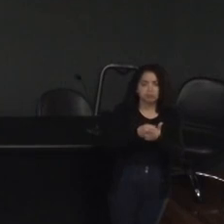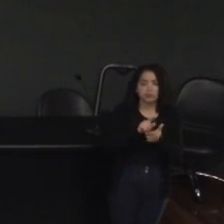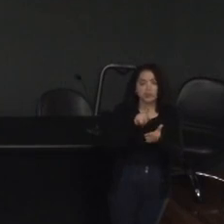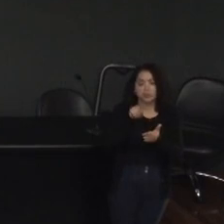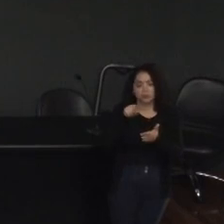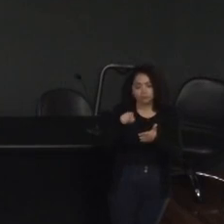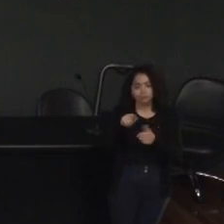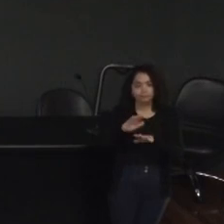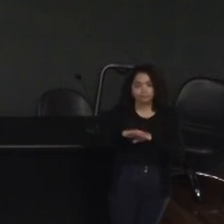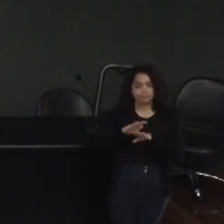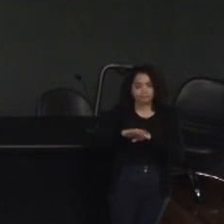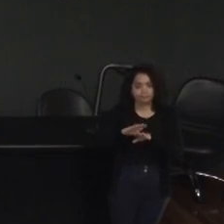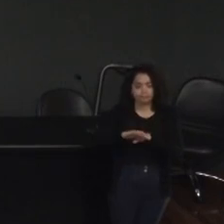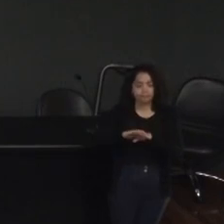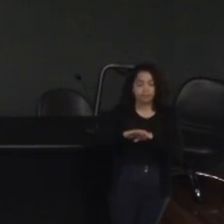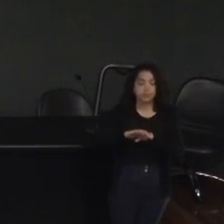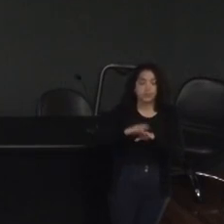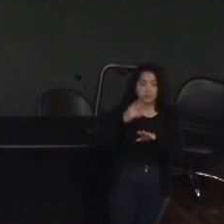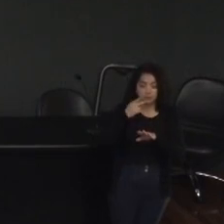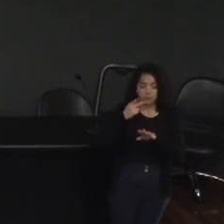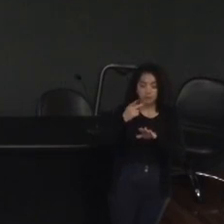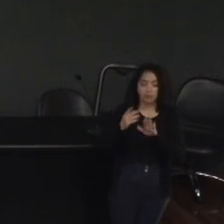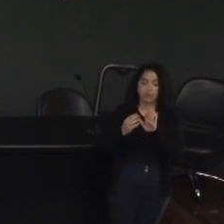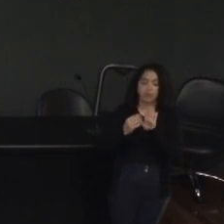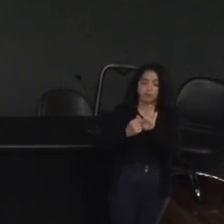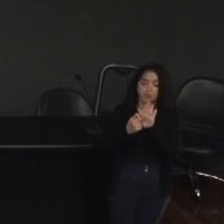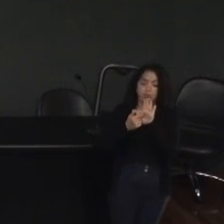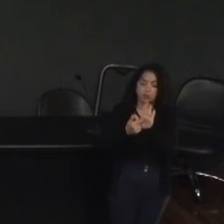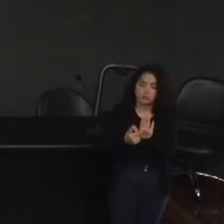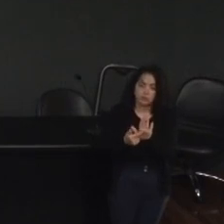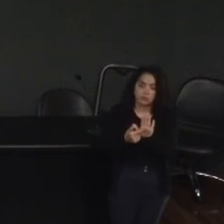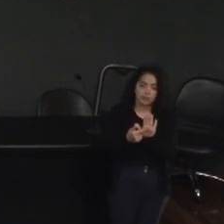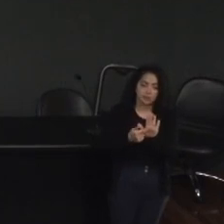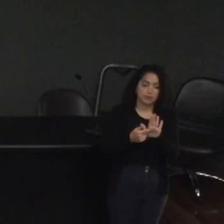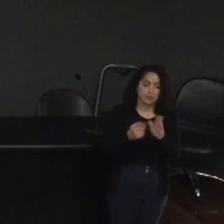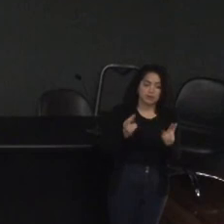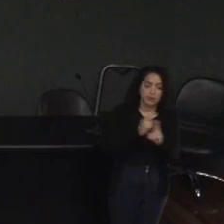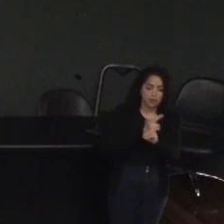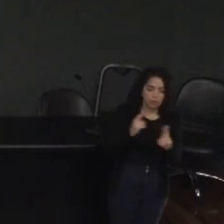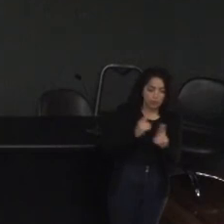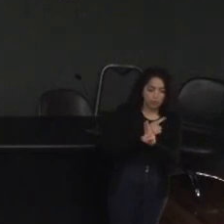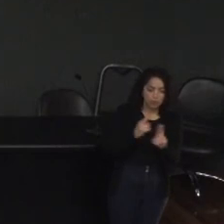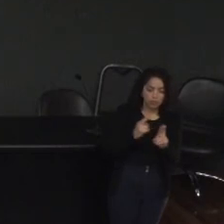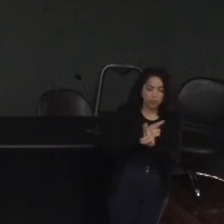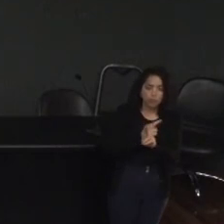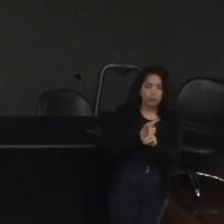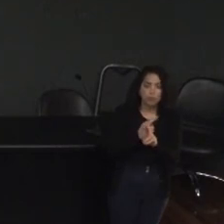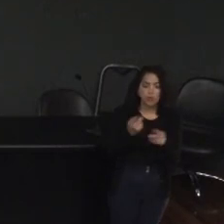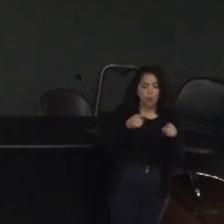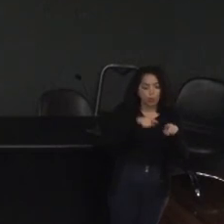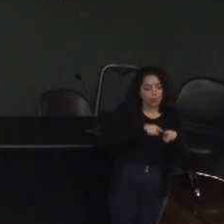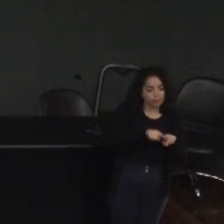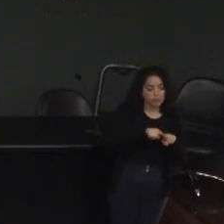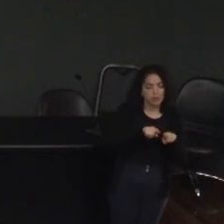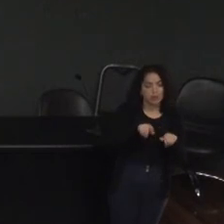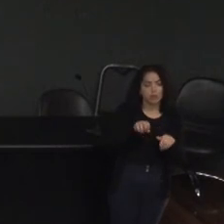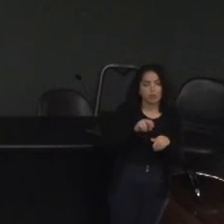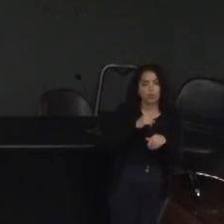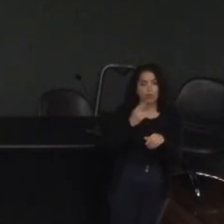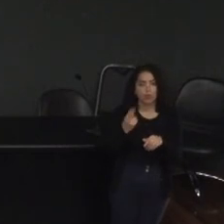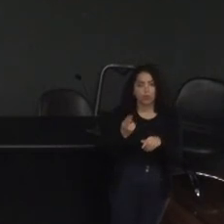é operador então aqui você tem que dizer naquela relação contratual ou bilateral convenial de acordo